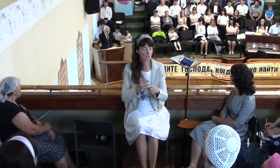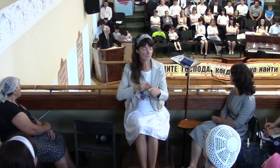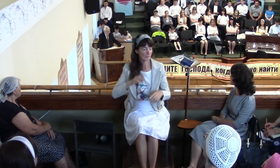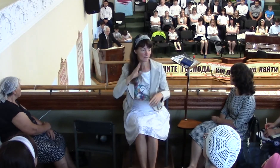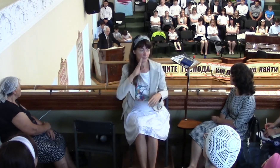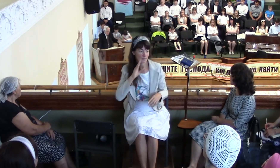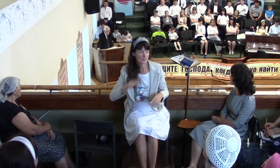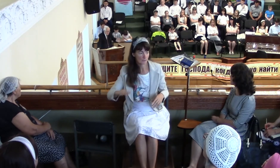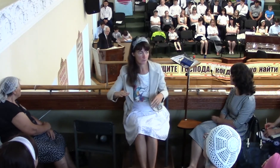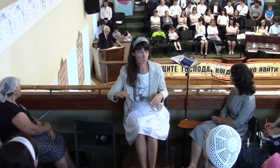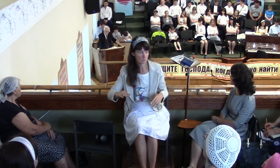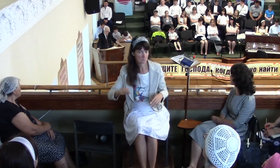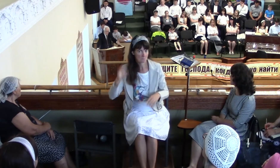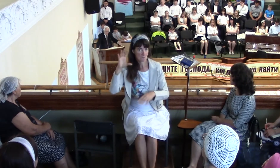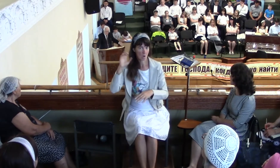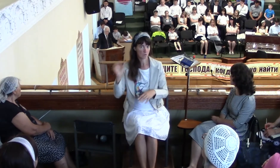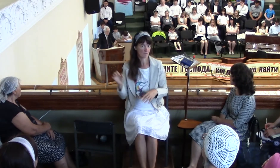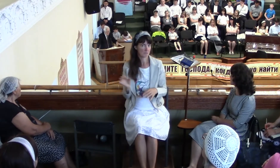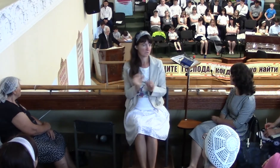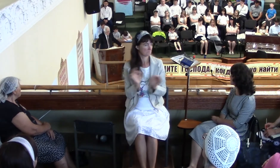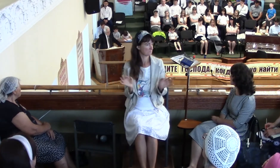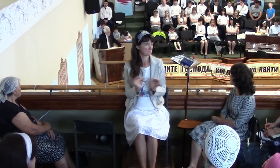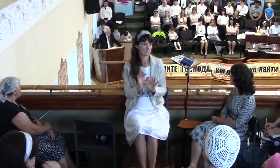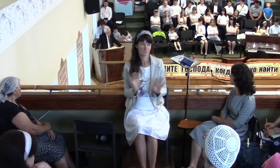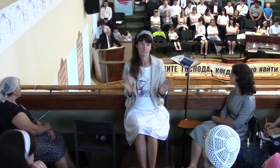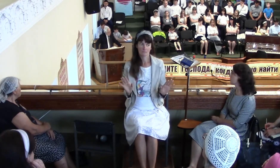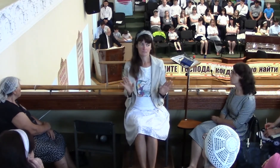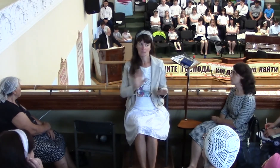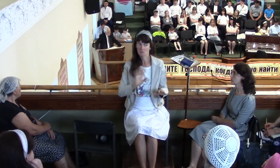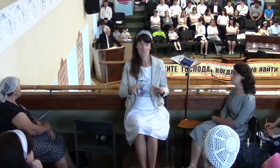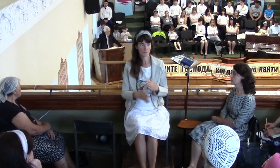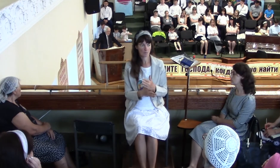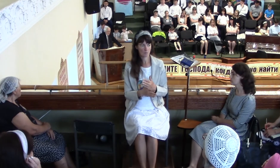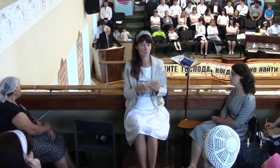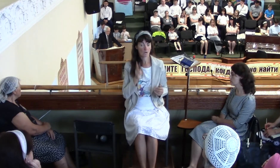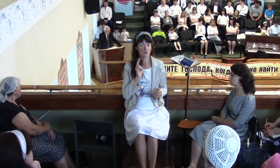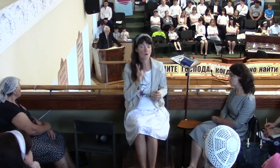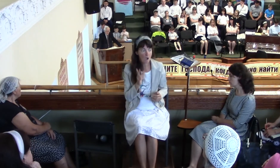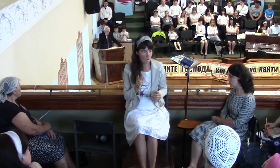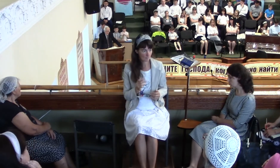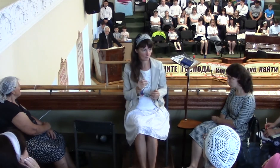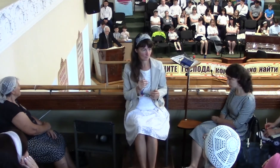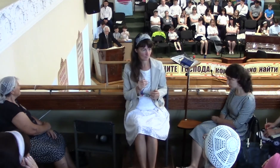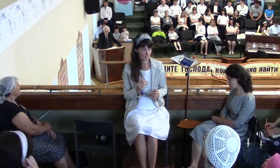умение то, что рядом, заметить, узнать, помочь, поинтересоваться,